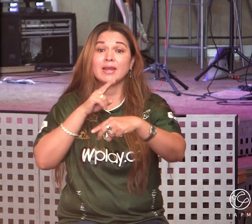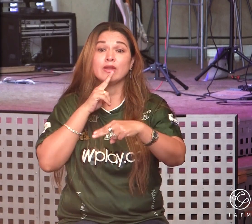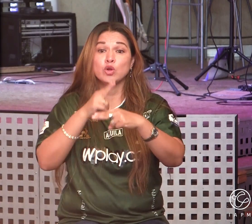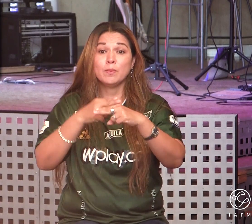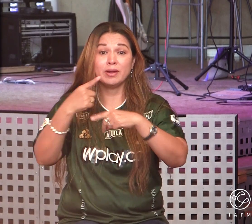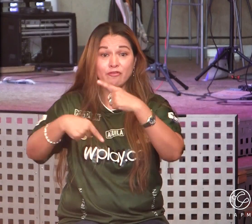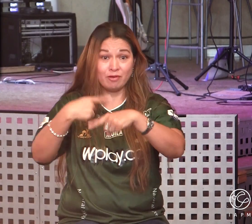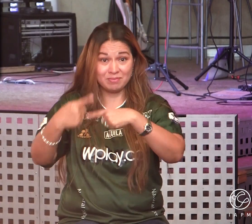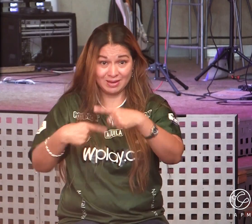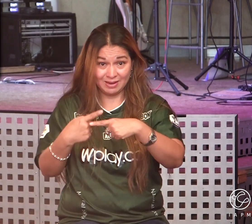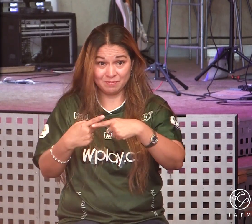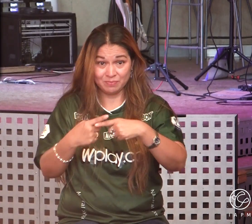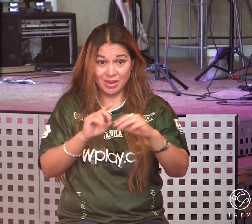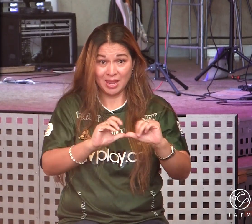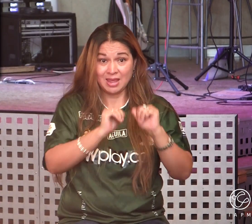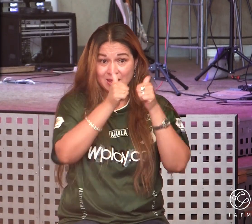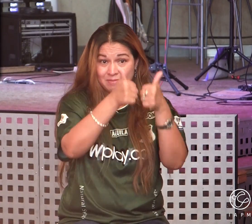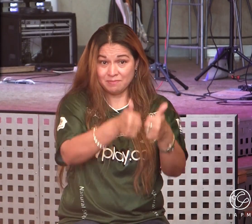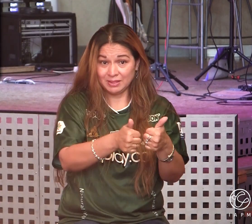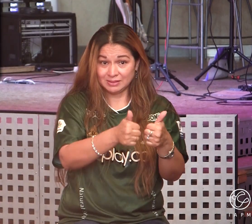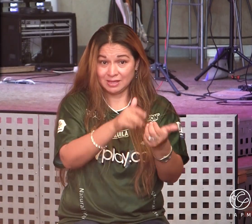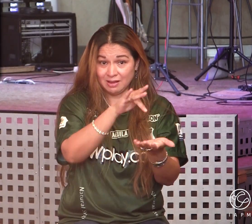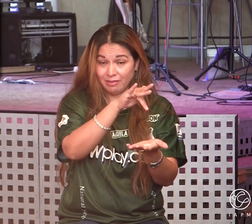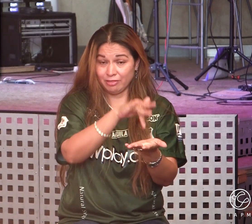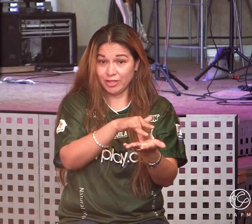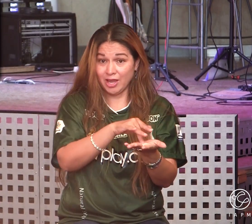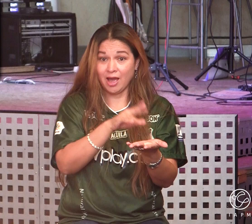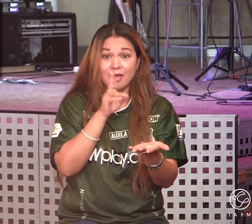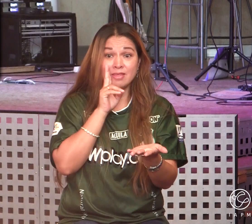¿Cómo hacemos para respirar mejor, para bien morir?